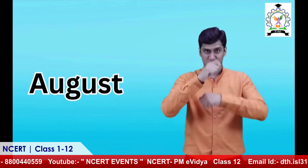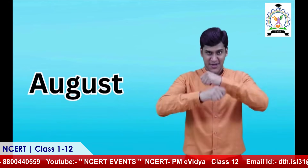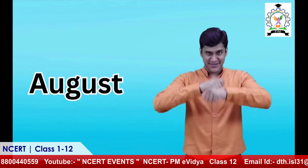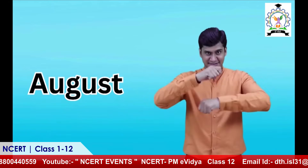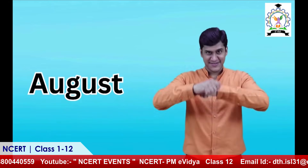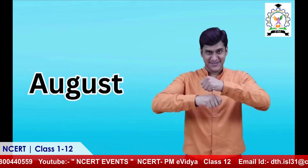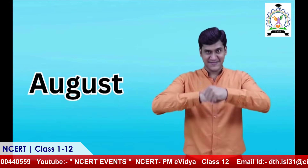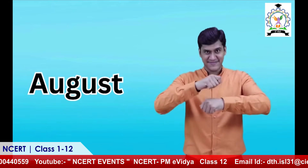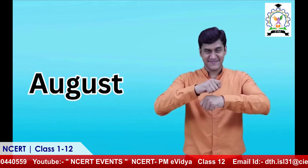अगस्त,